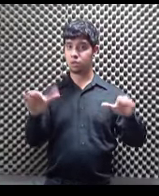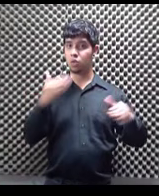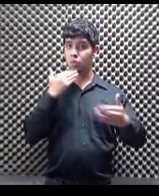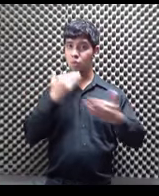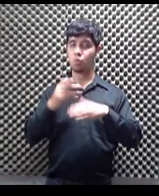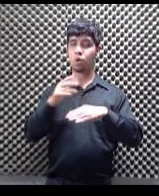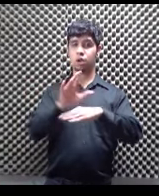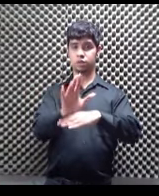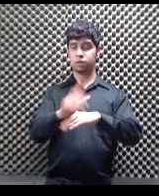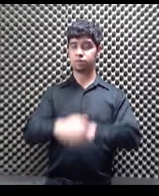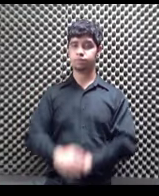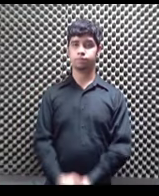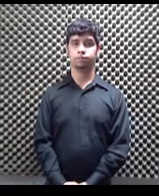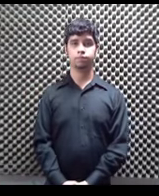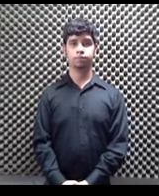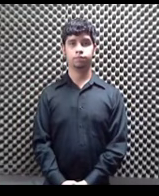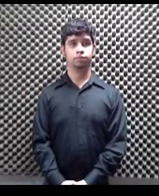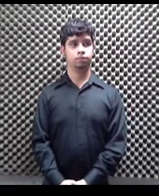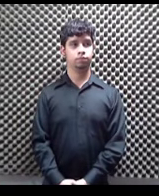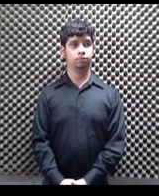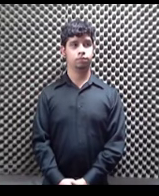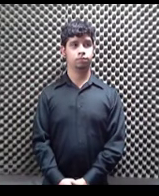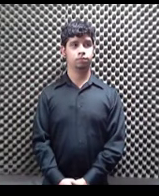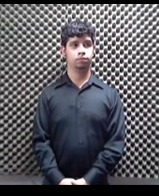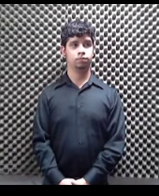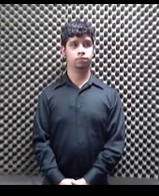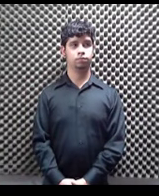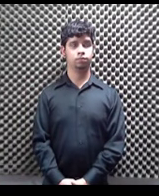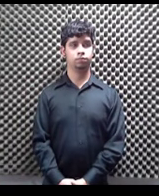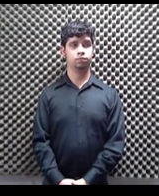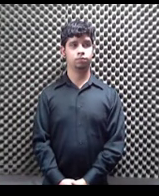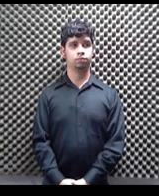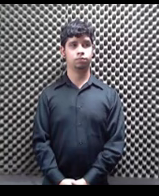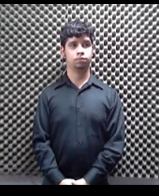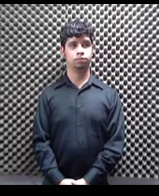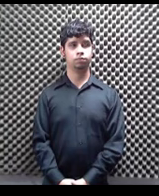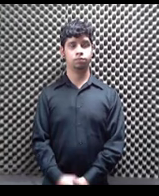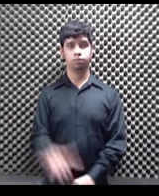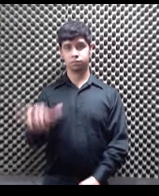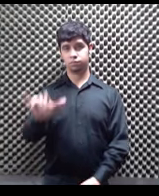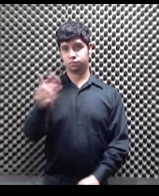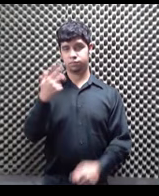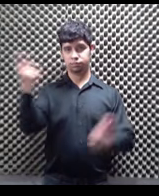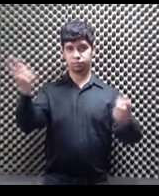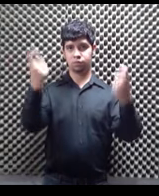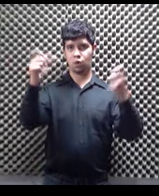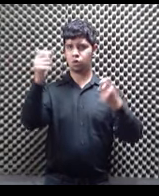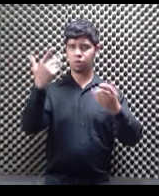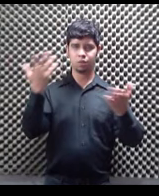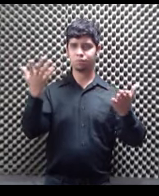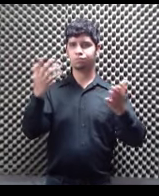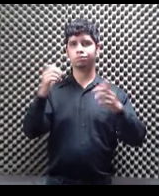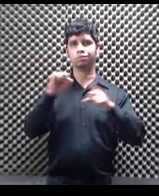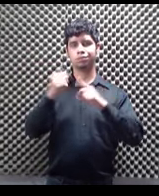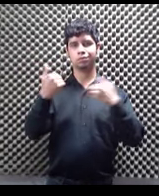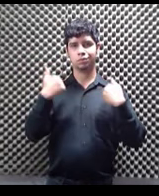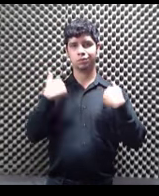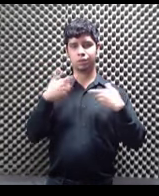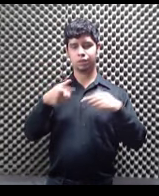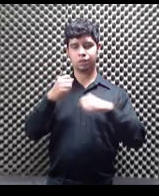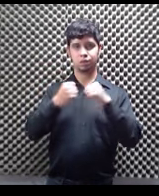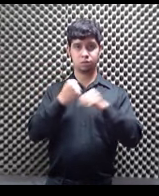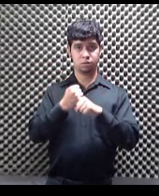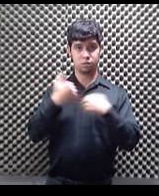su vez también el festival, pues otra de las vertientes que traemos este año es que traemos a